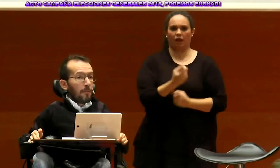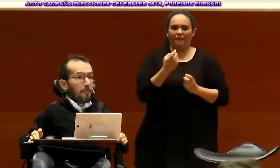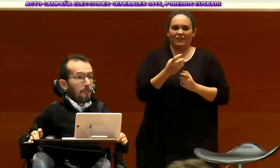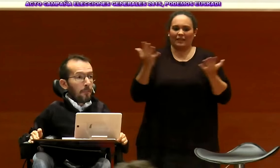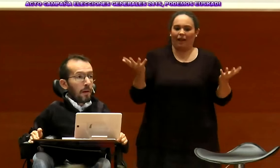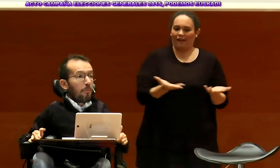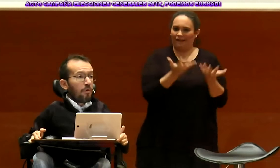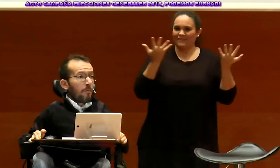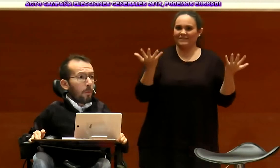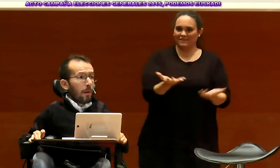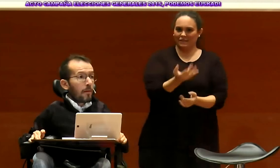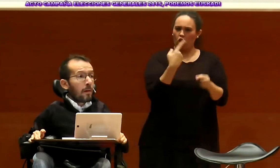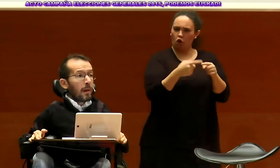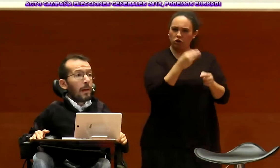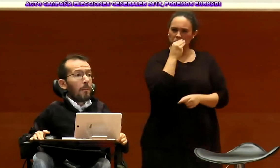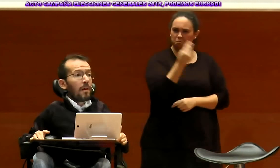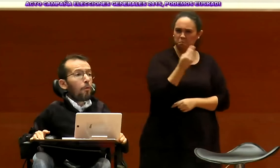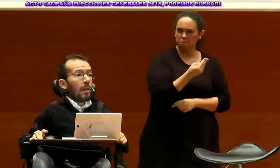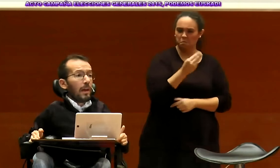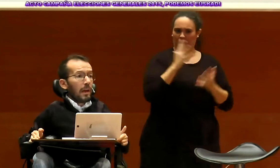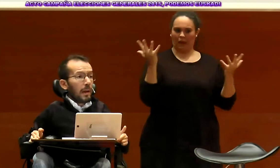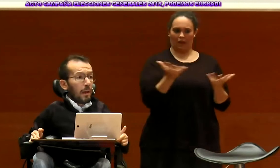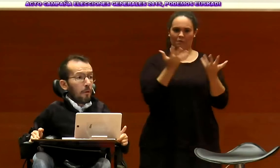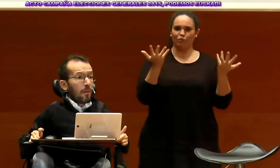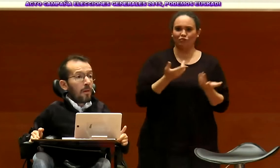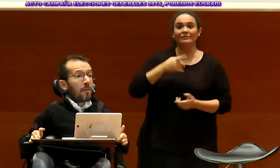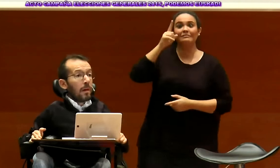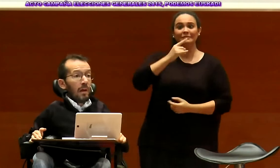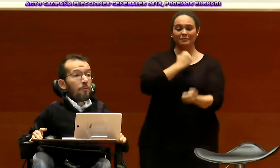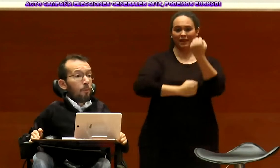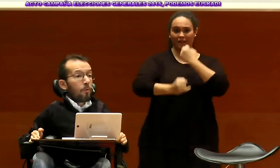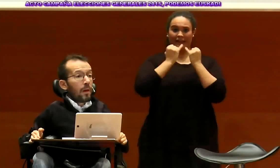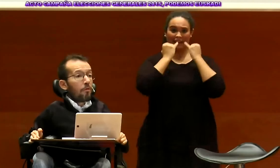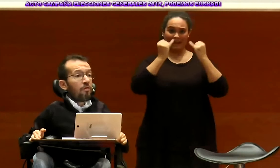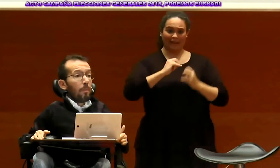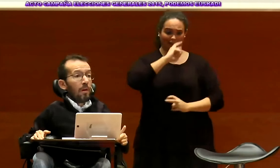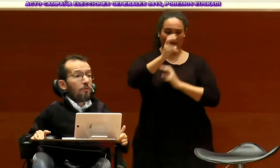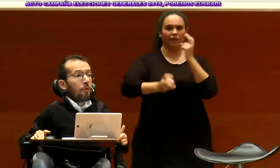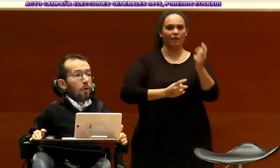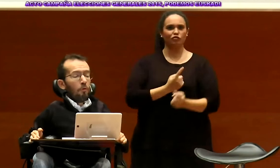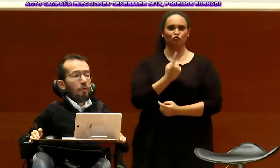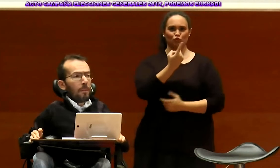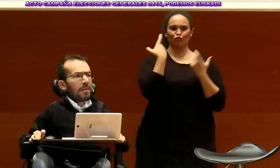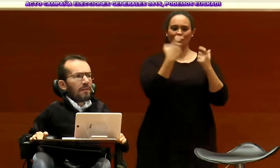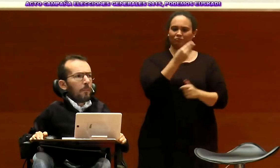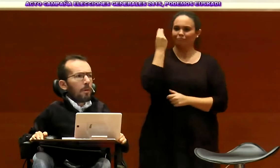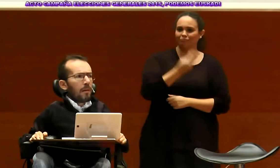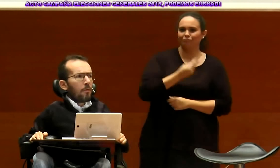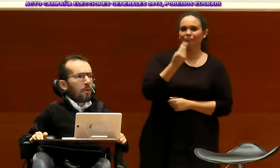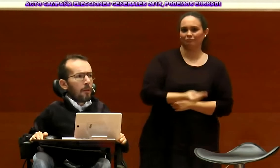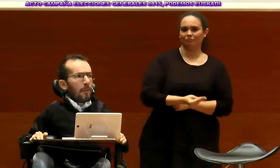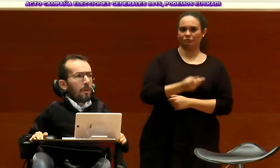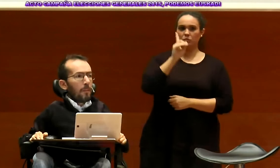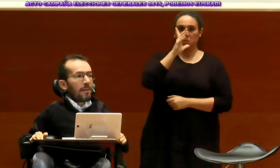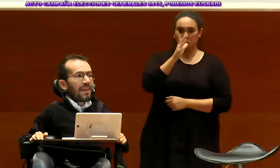ellas. Apostemos por ellas. Y el marco de las energías renovables es uno de ellos, y por eso no solamente estamos